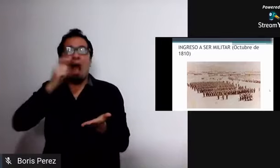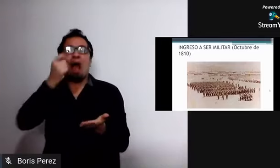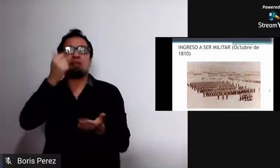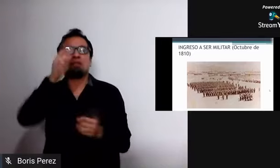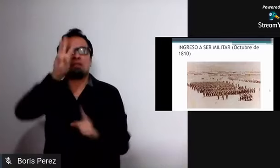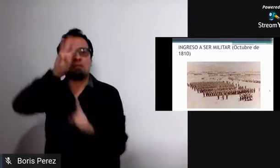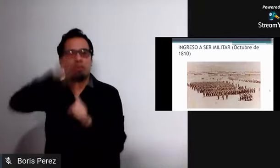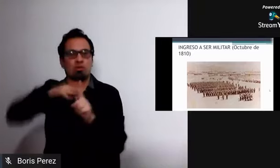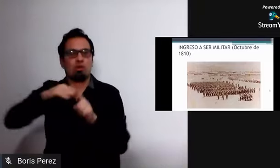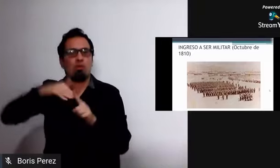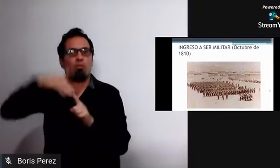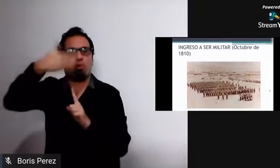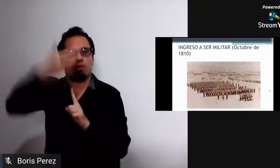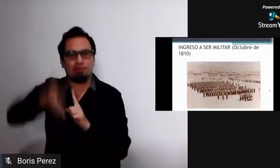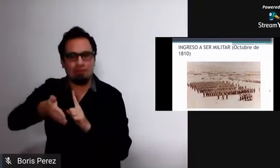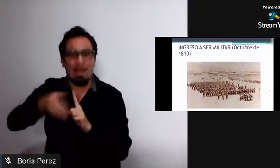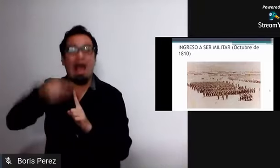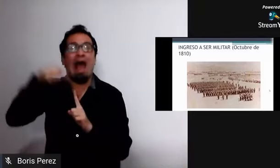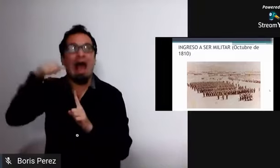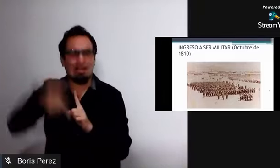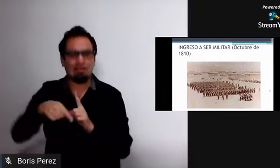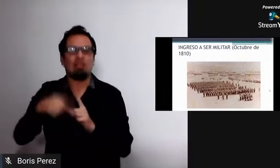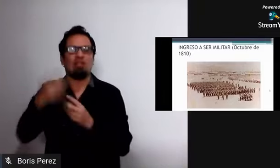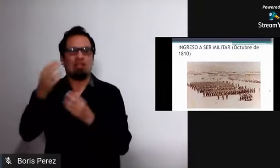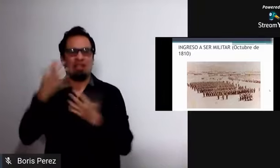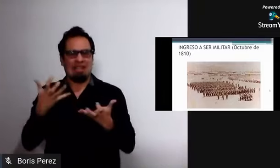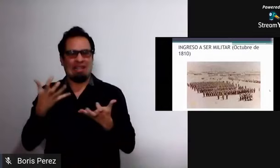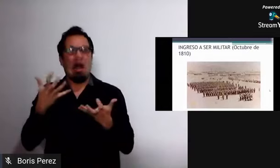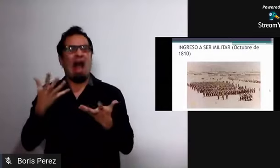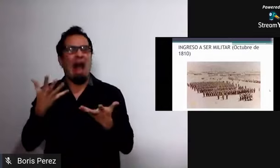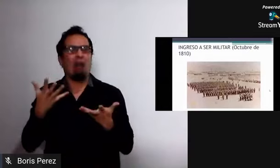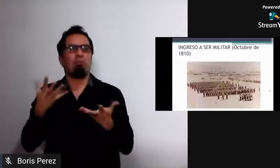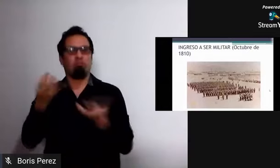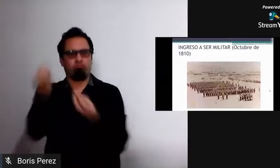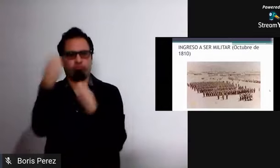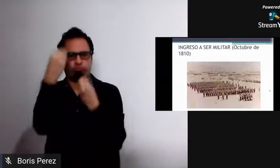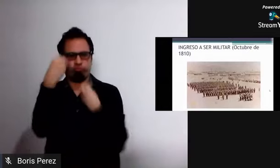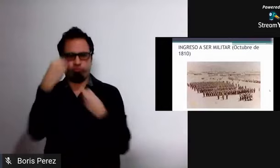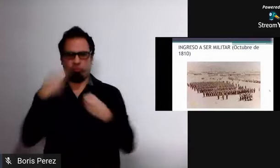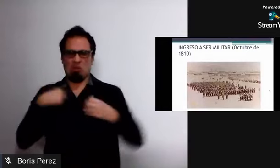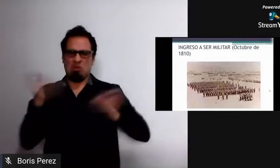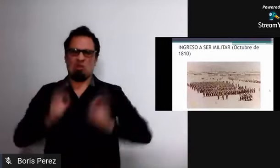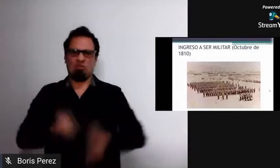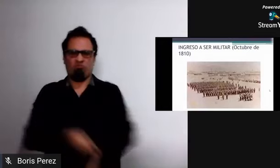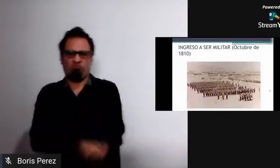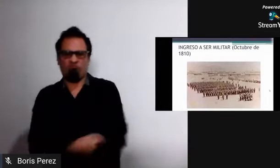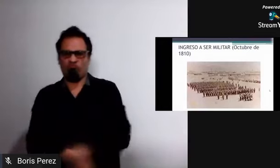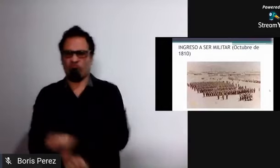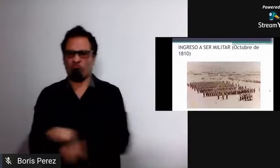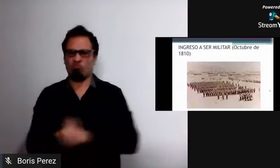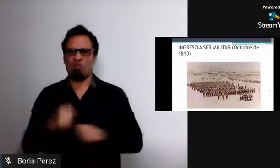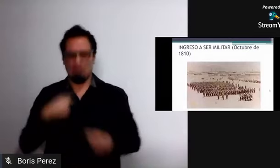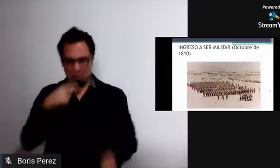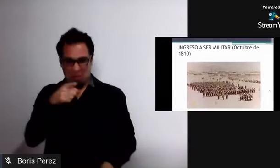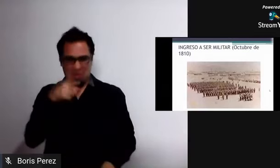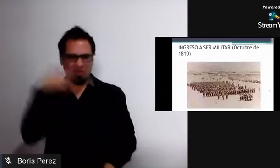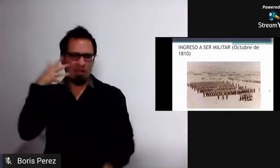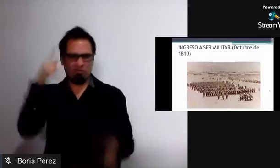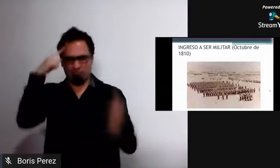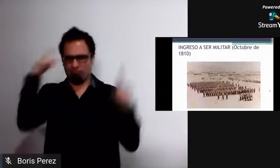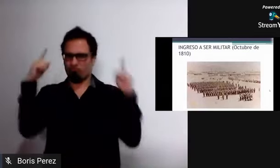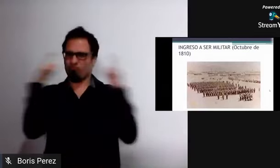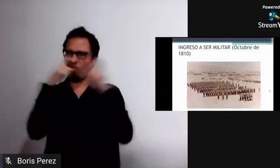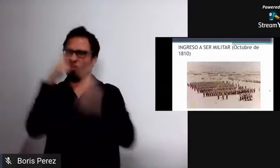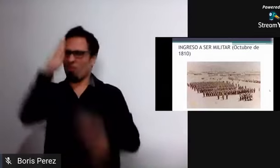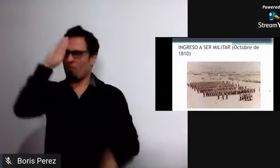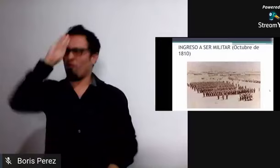a conocer un poco sobre las armas, a conocer todas estas herramientas. Y más adelante, luego de su